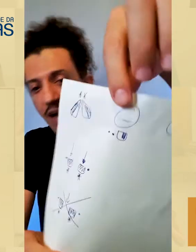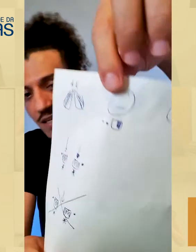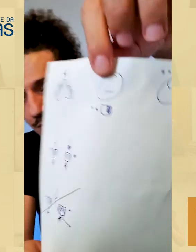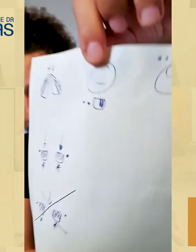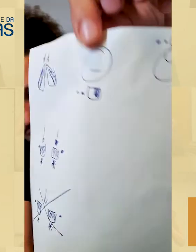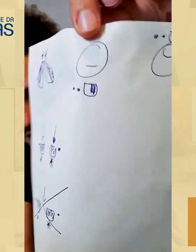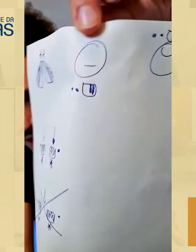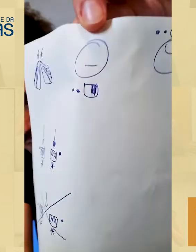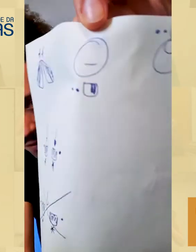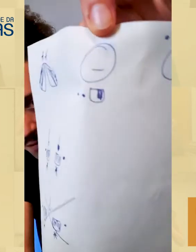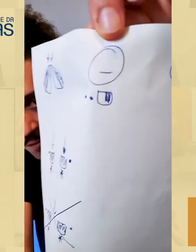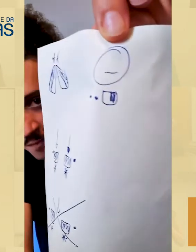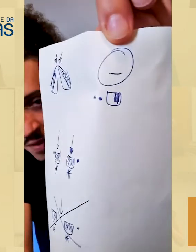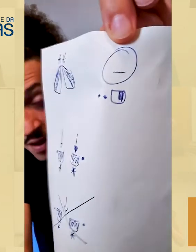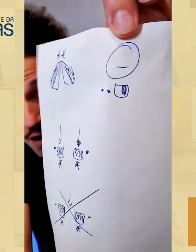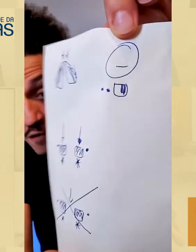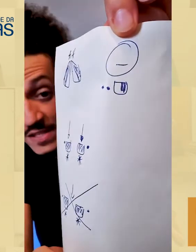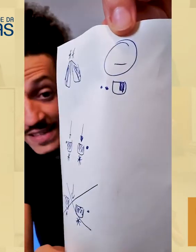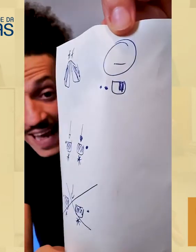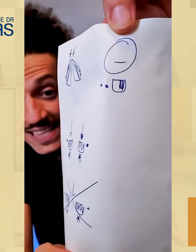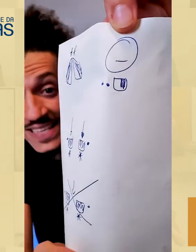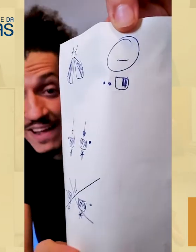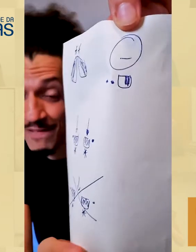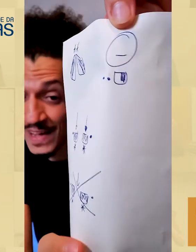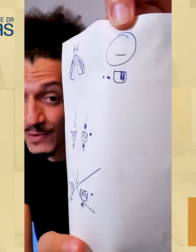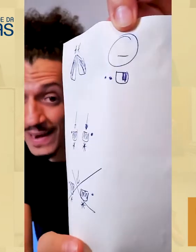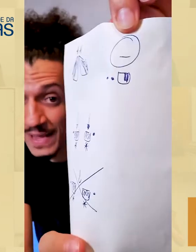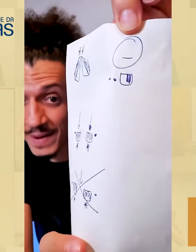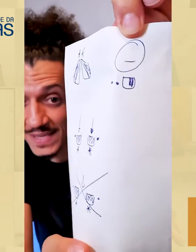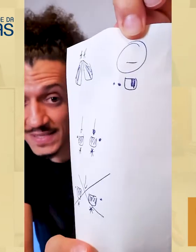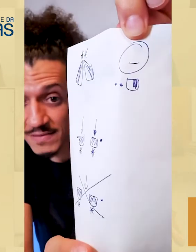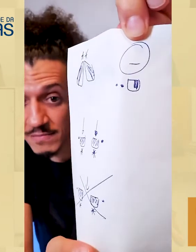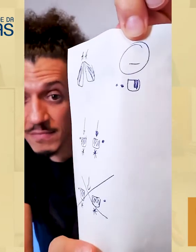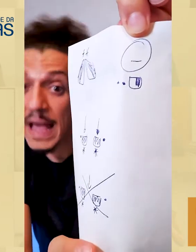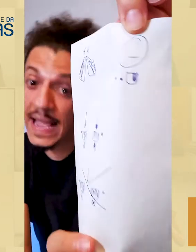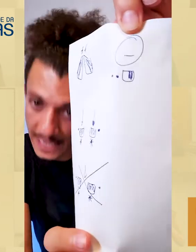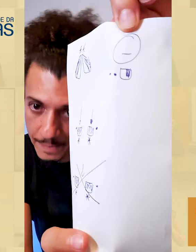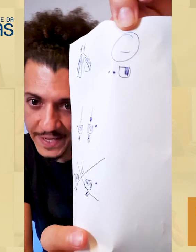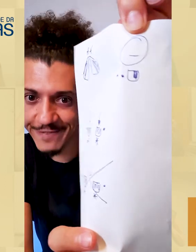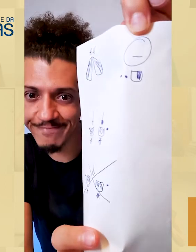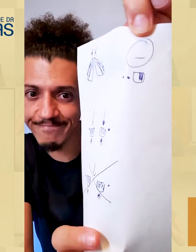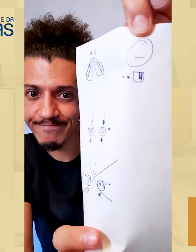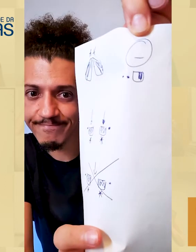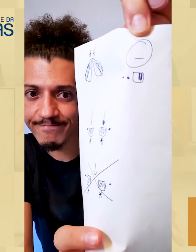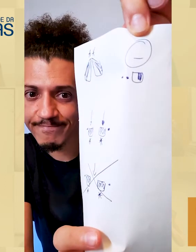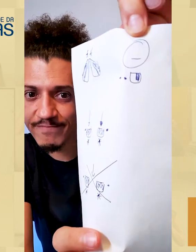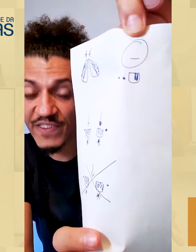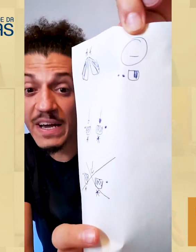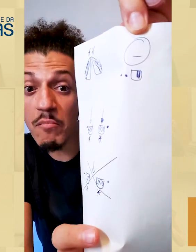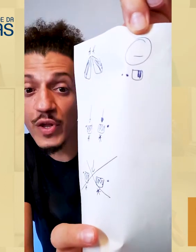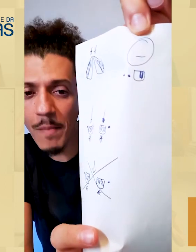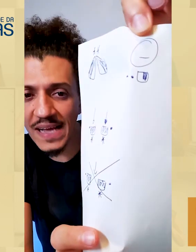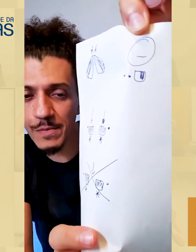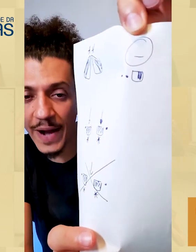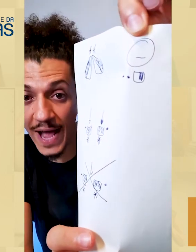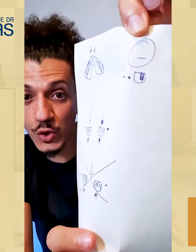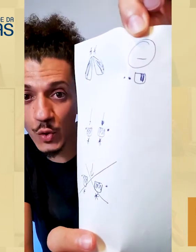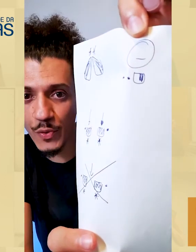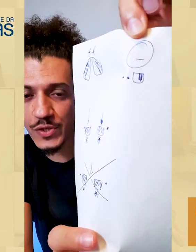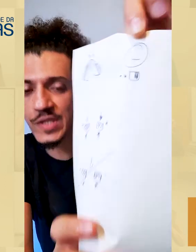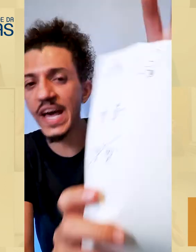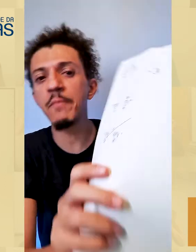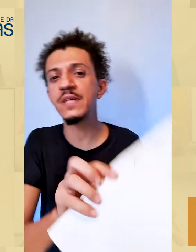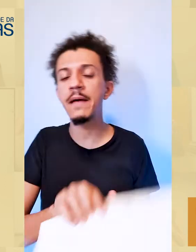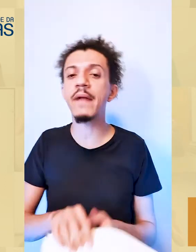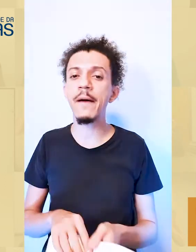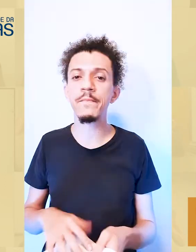de sinais, por exemplo, você está escrevendo a Libras em Libras. Fica muito mais prático para o